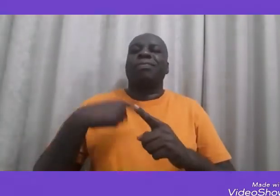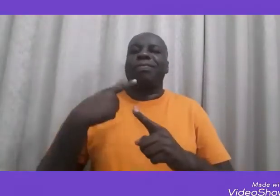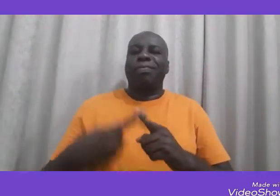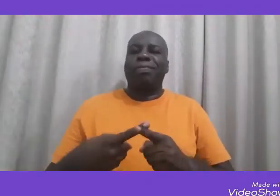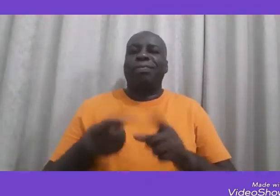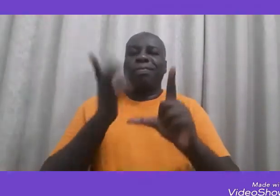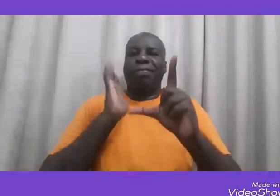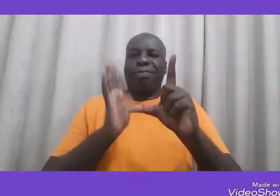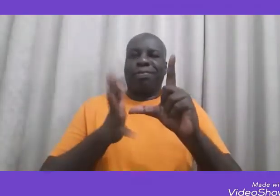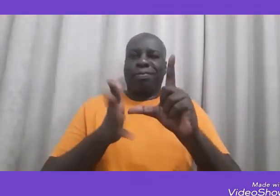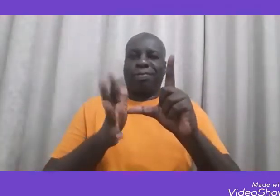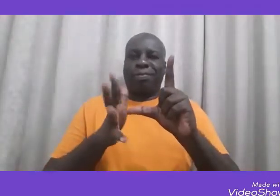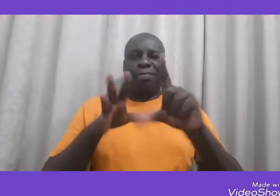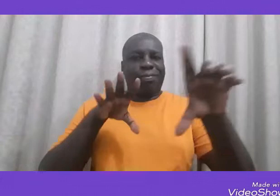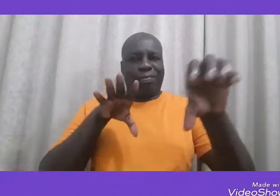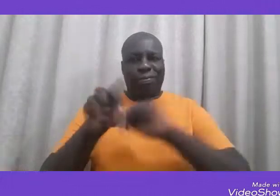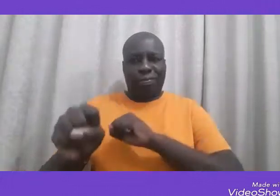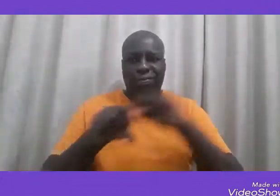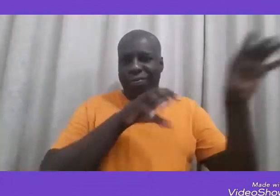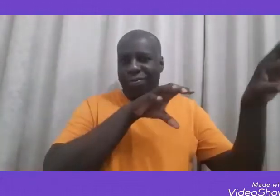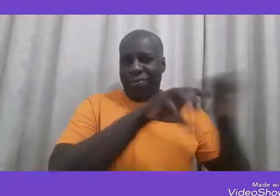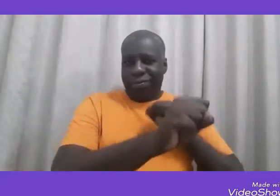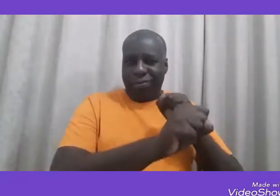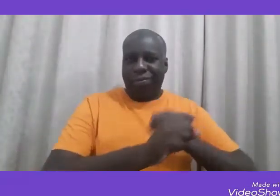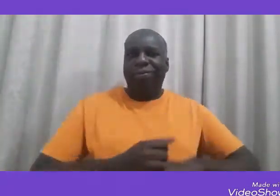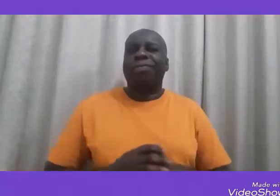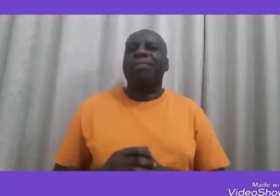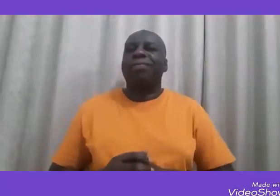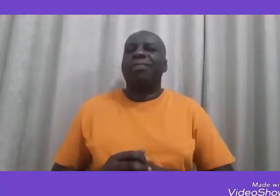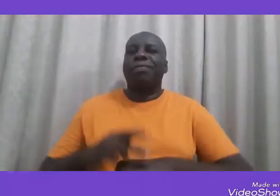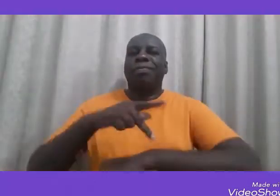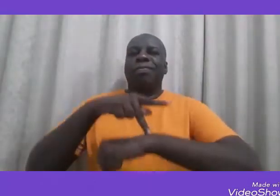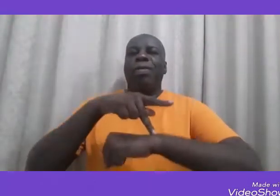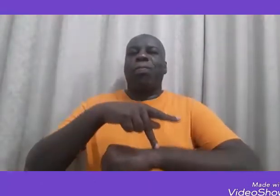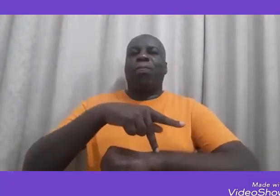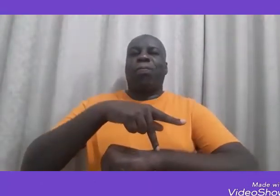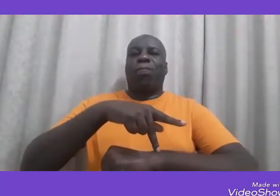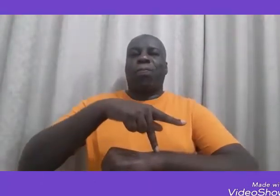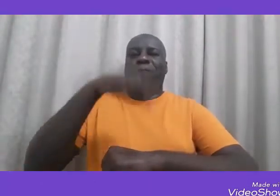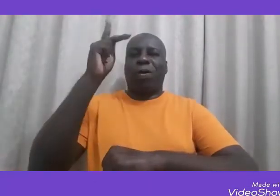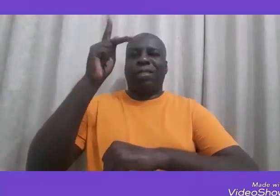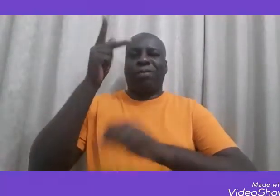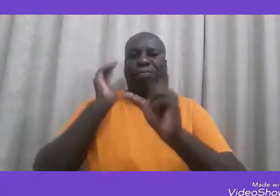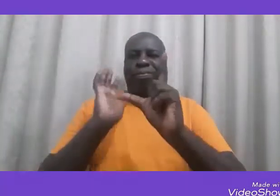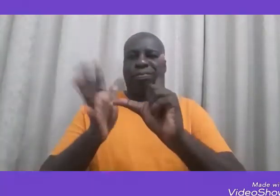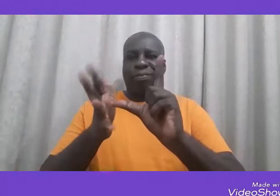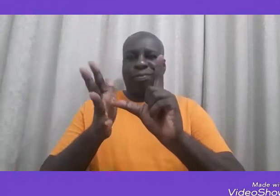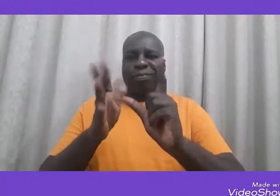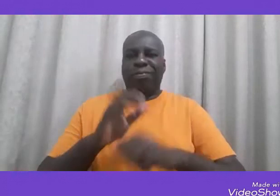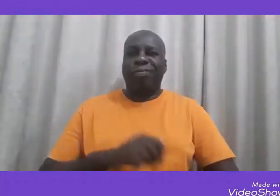que tem muitas opções, móveis com 30% de desconto, jogo de taça com 60% de desconto. Tá esperando o quê? O Bela Casa Decor espera por